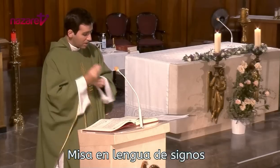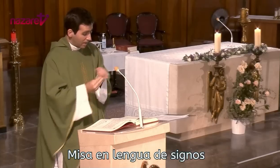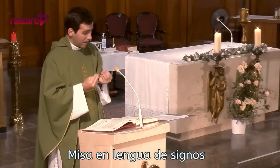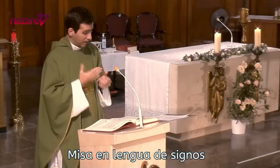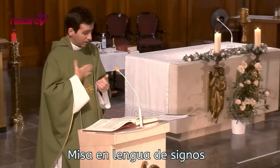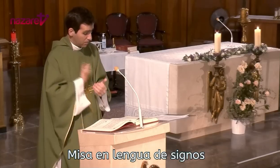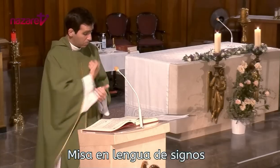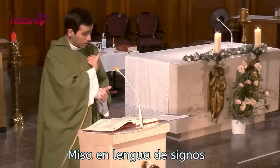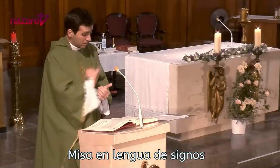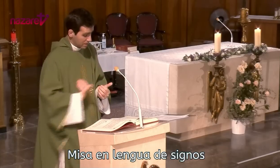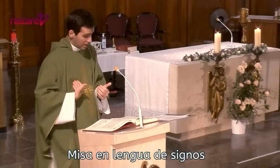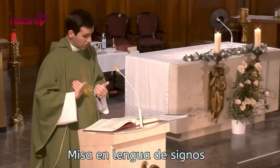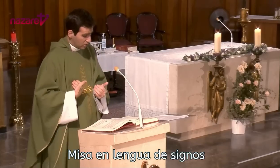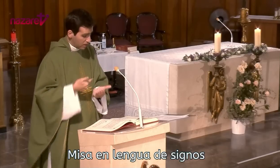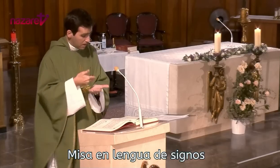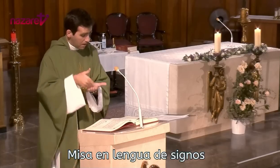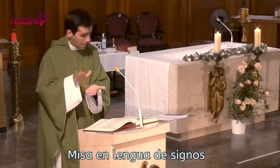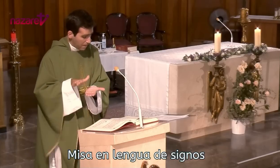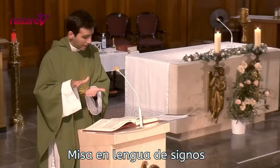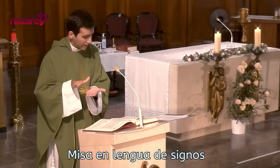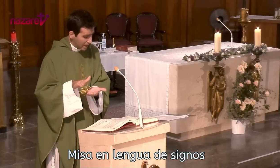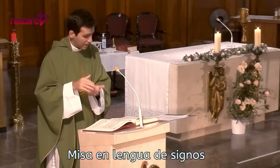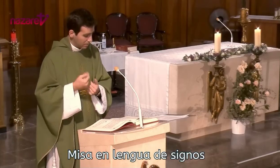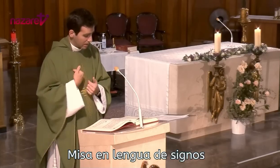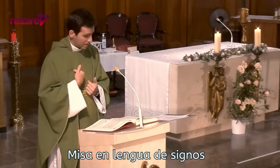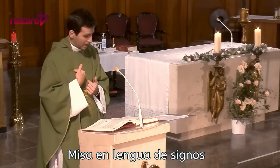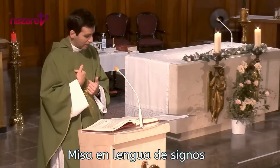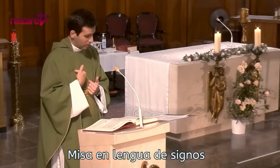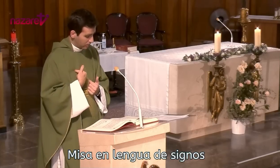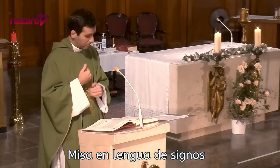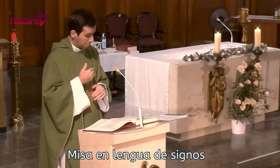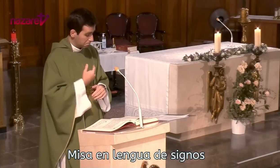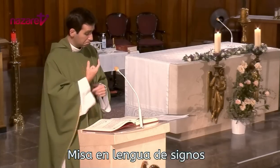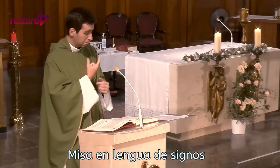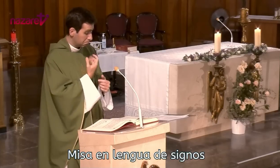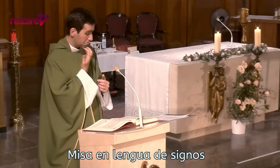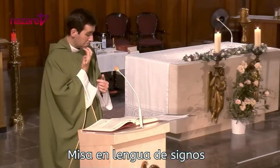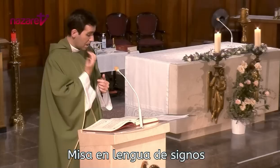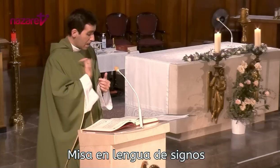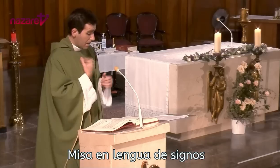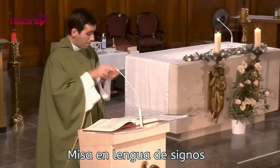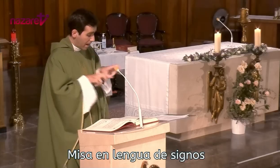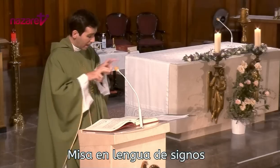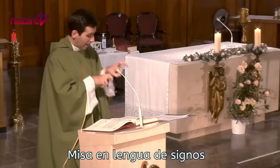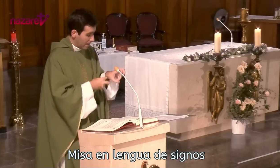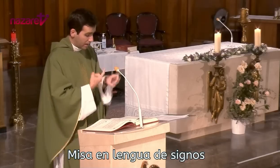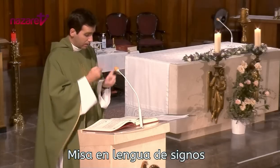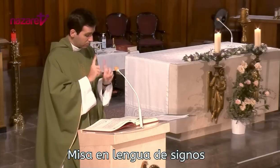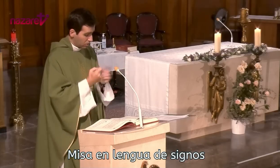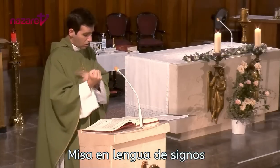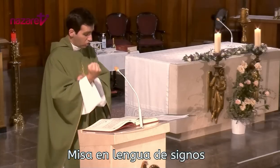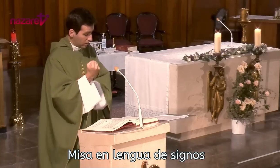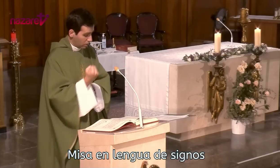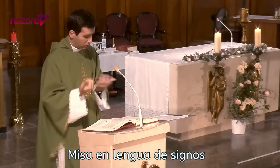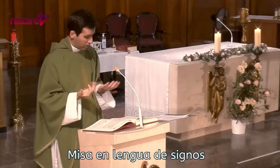hacer? Pues mi señor me quita la administración. Para acabar, no tengo